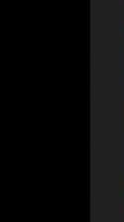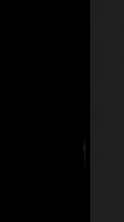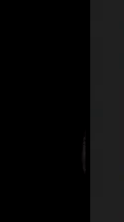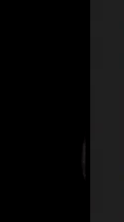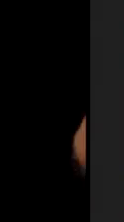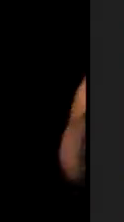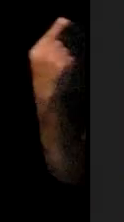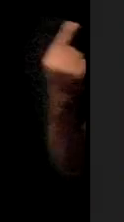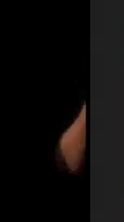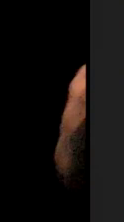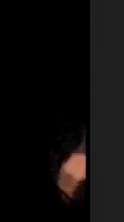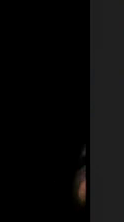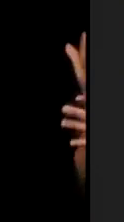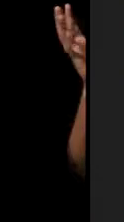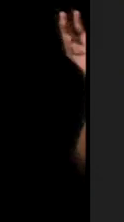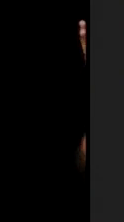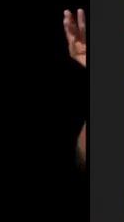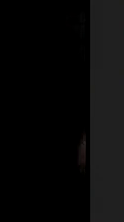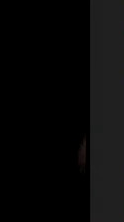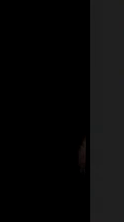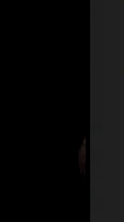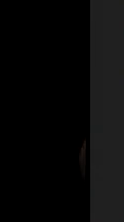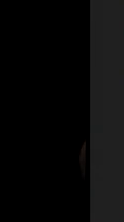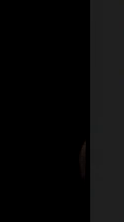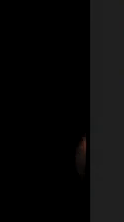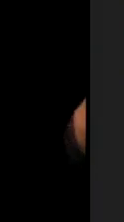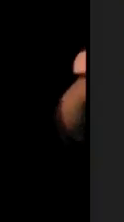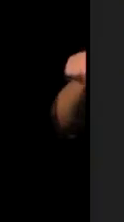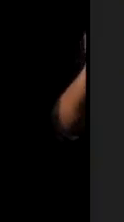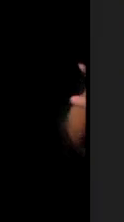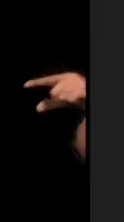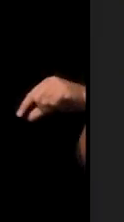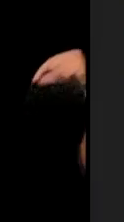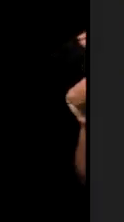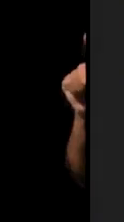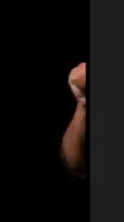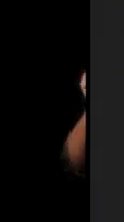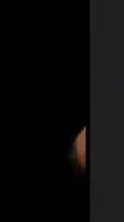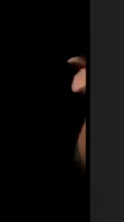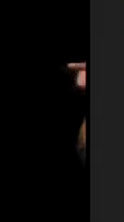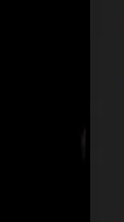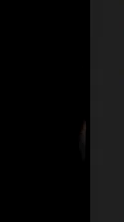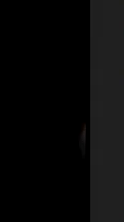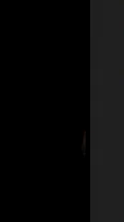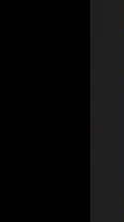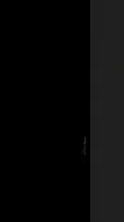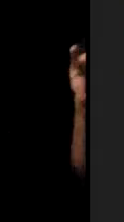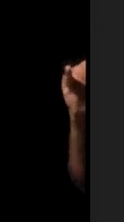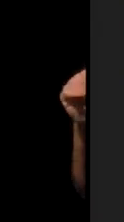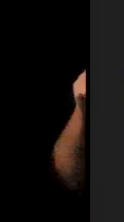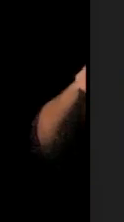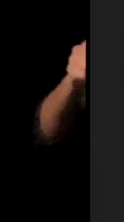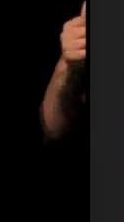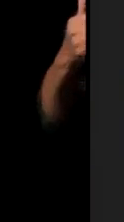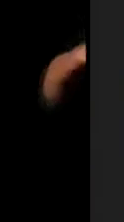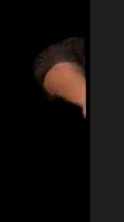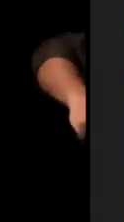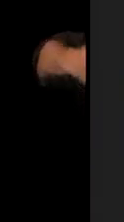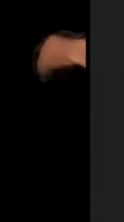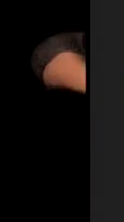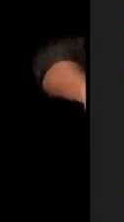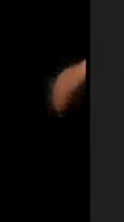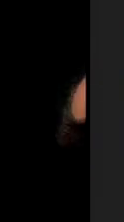uma banca de seleção né que vai avaliar essas essas experiências né